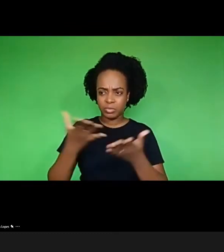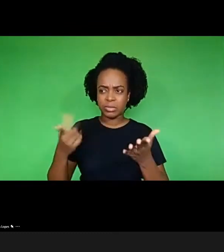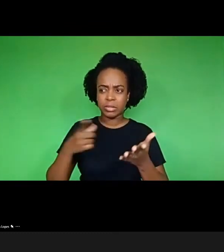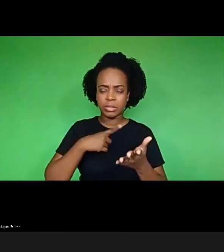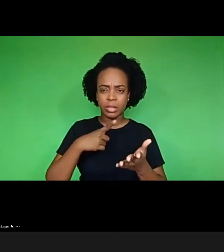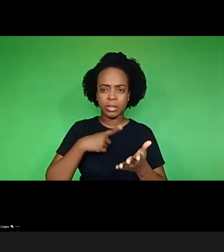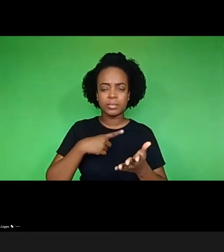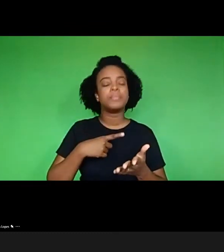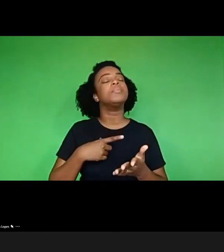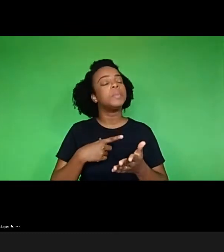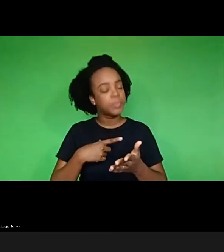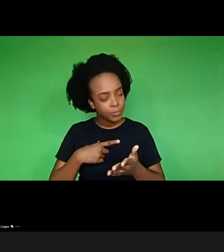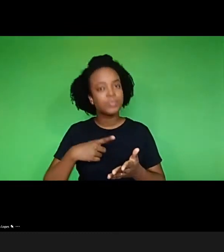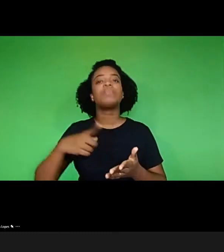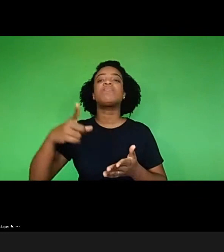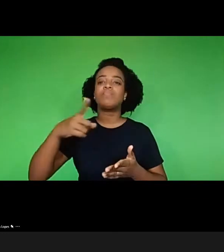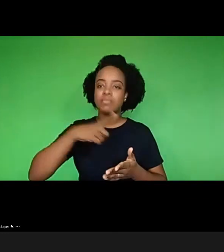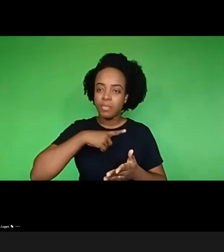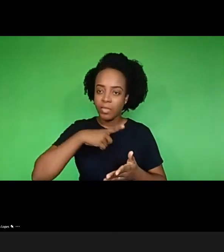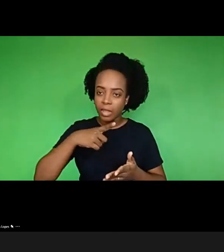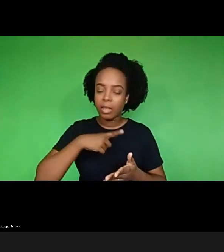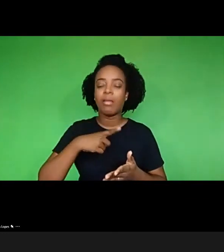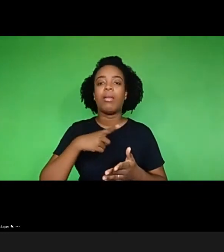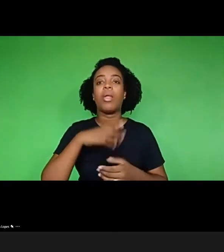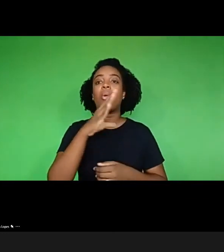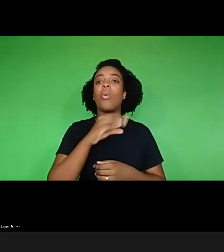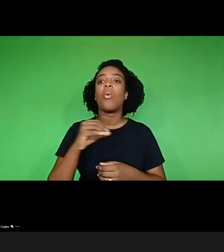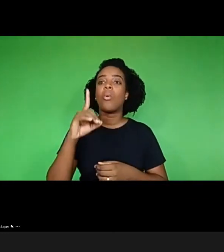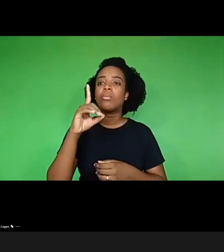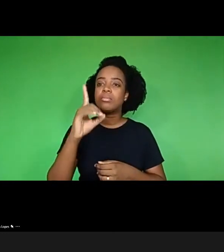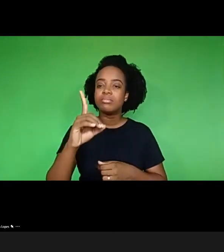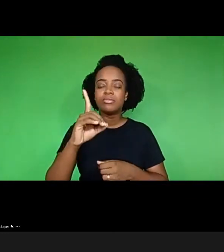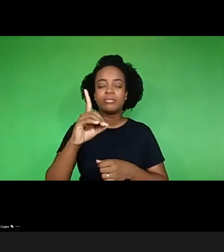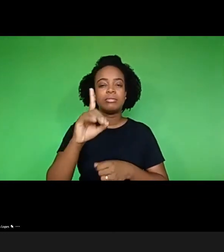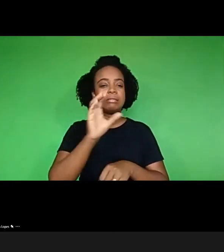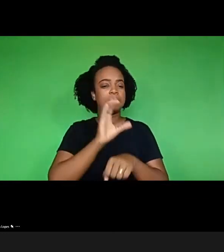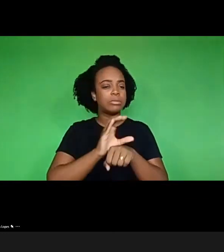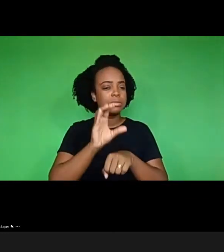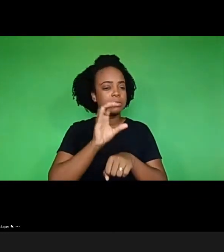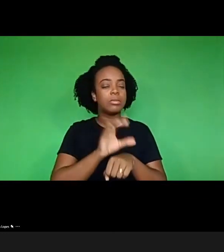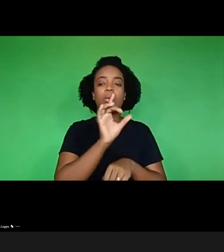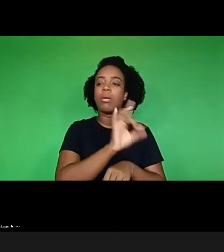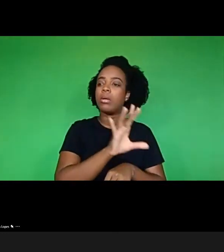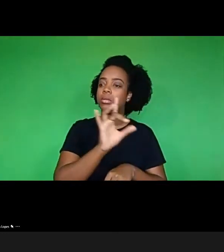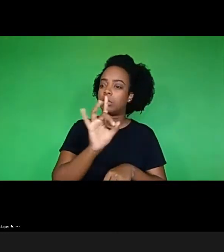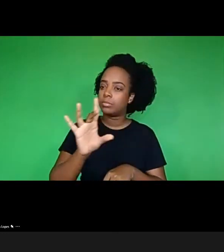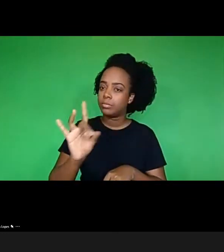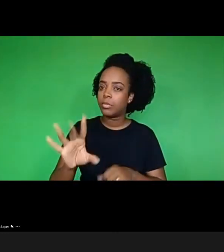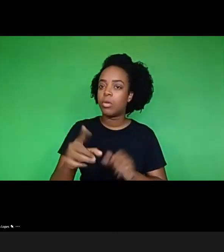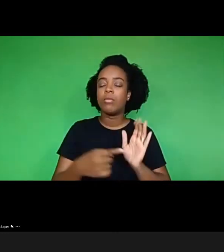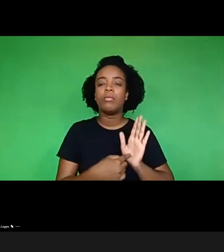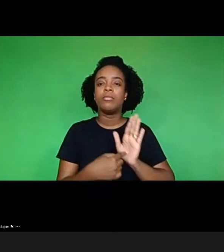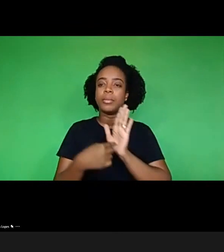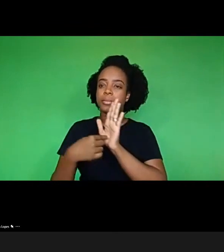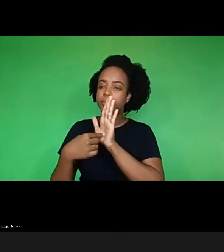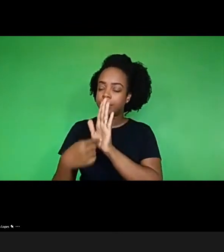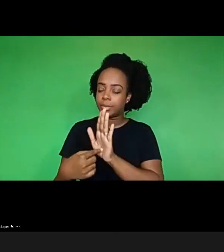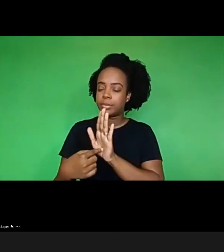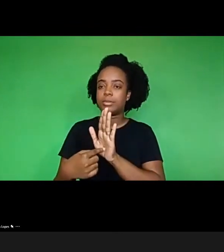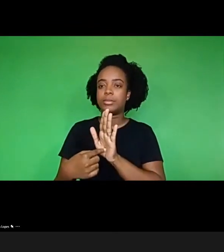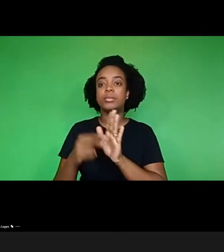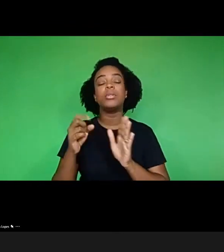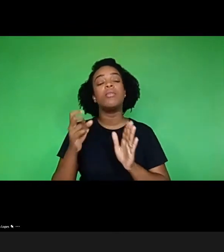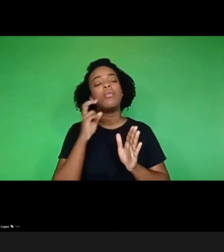cada coordenador vai mostrar para vocês. A gente vai disponibilizar no site do IF Baiano qual vai ser o calendário